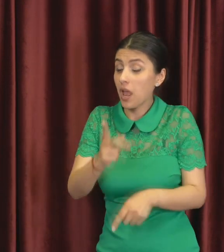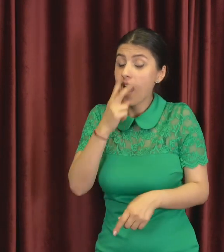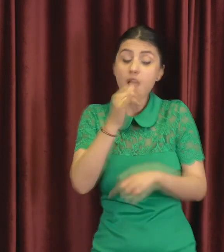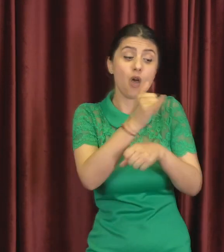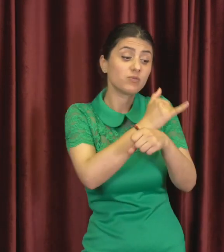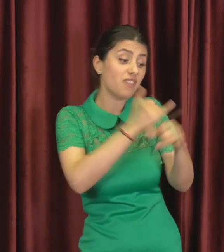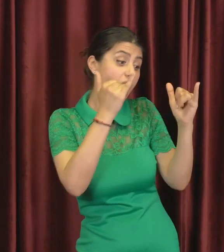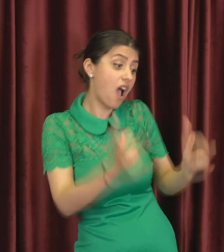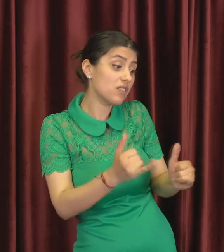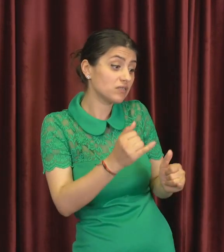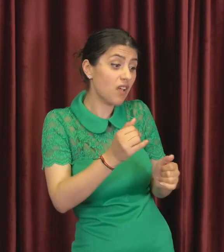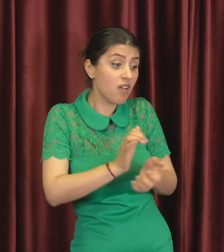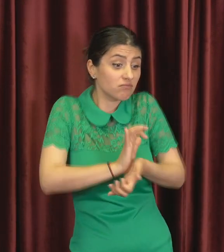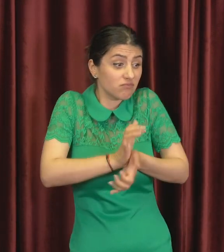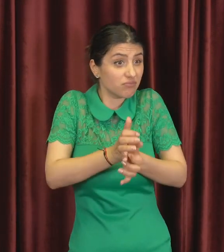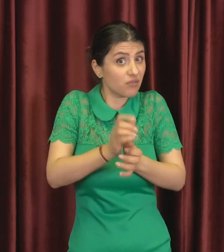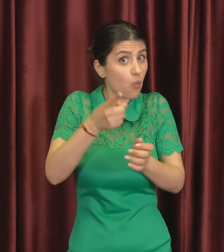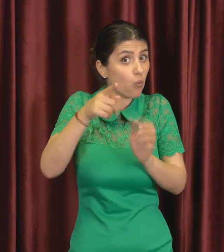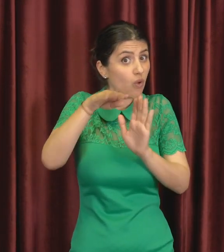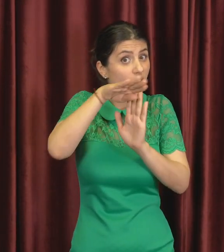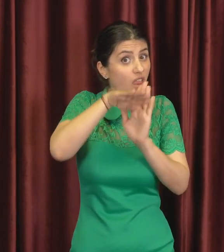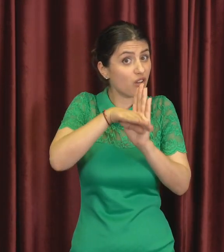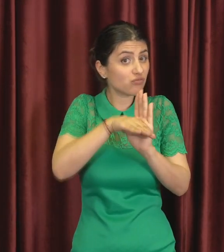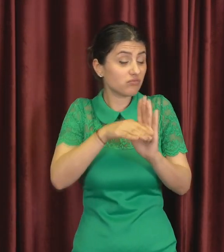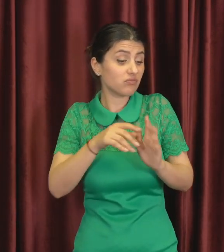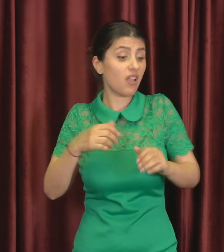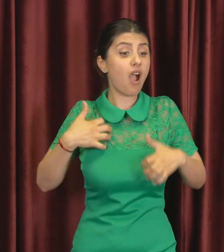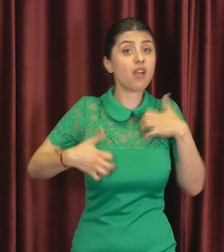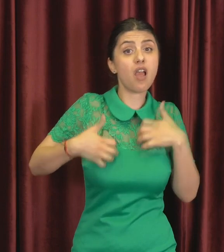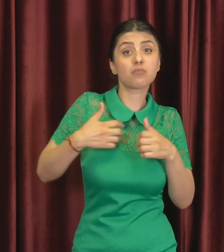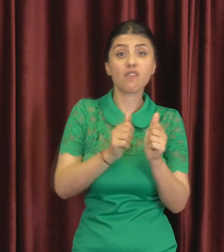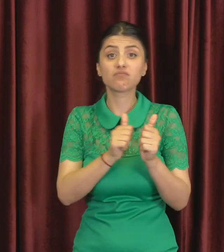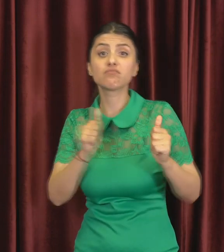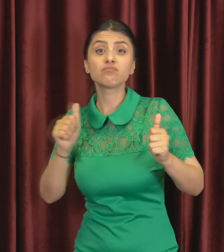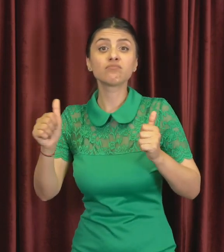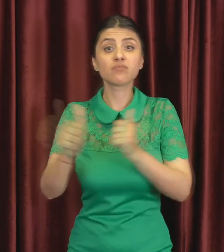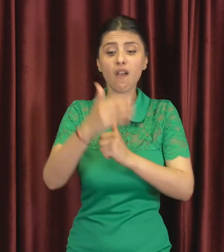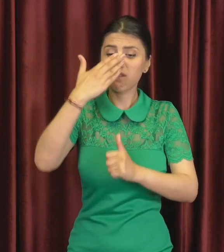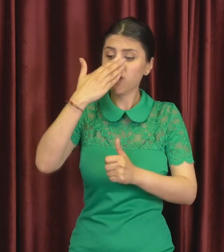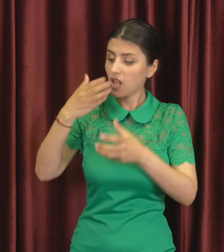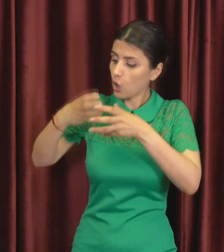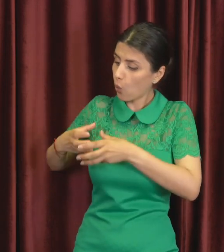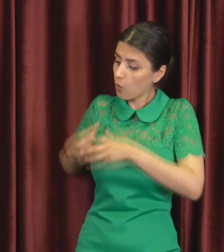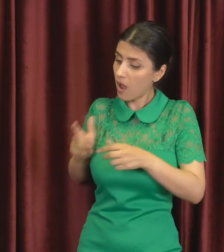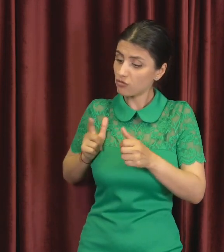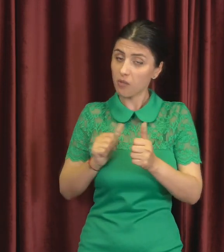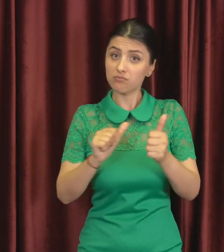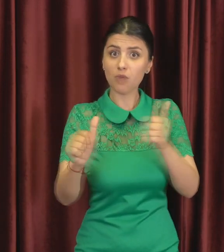azi ai încălcat regulile și te-ai grăbit să treci în fața celorlalți, Buhuhu.